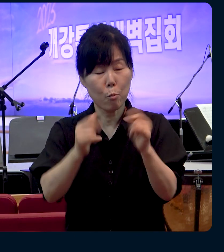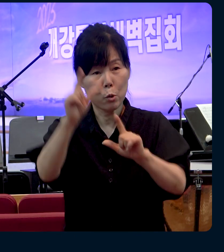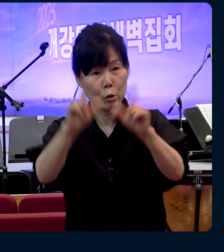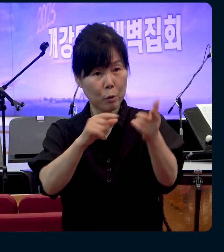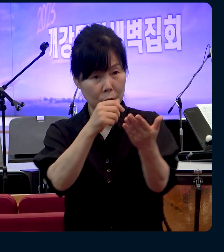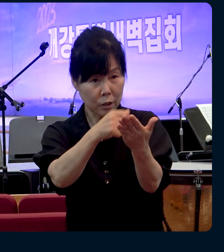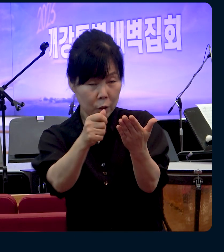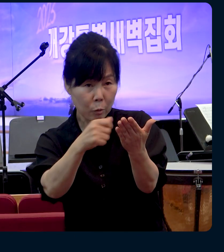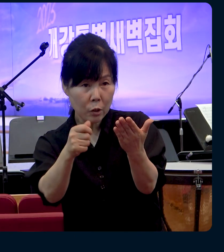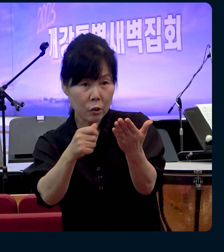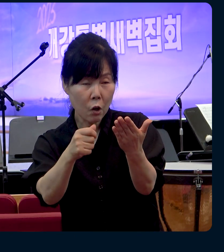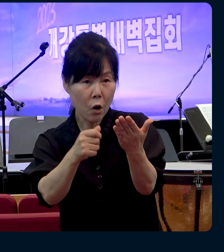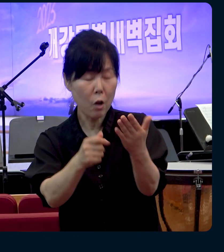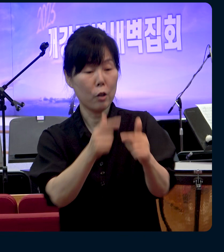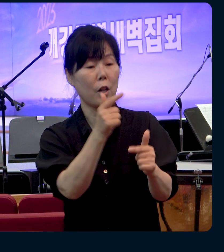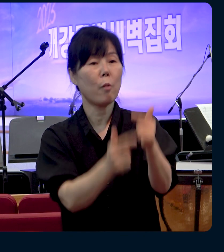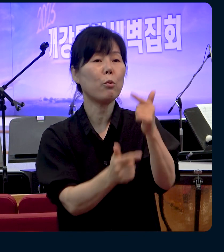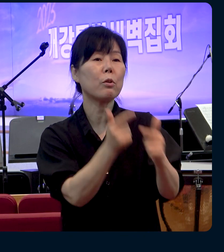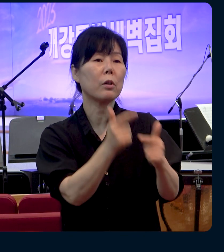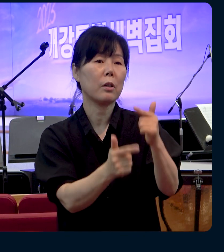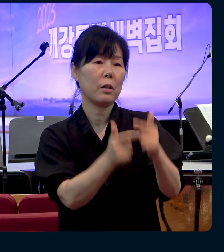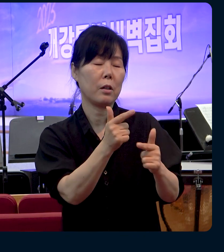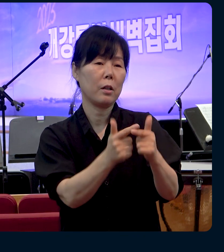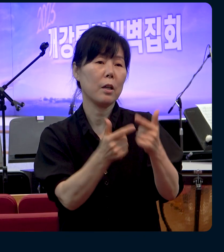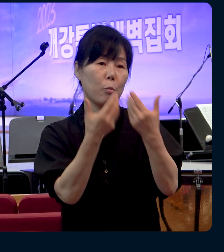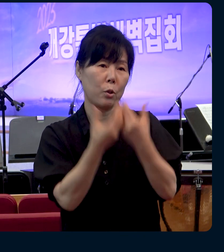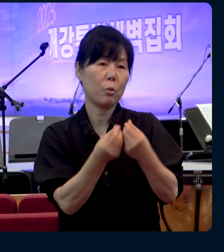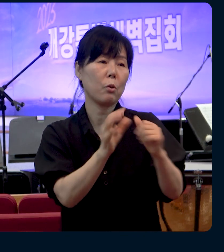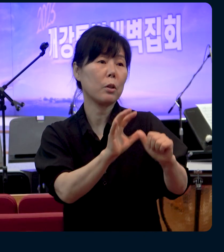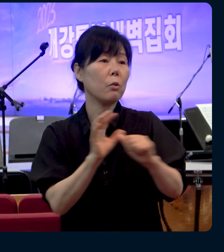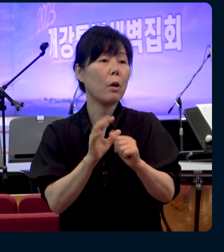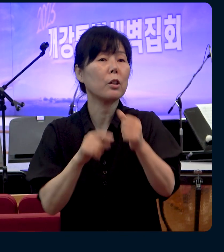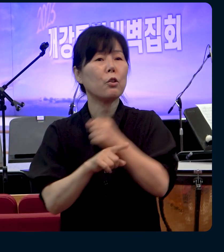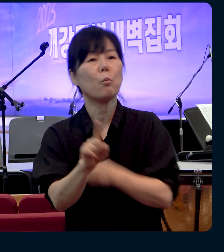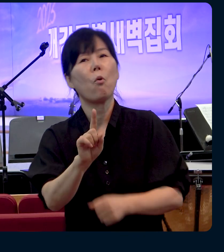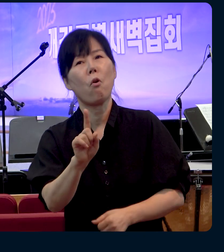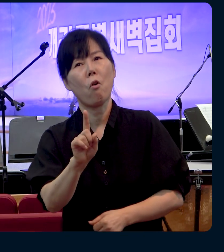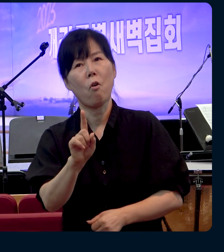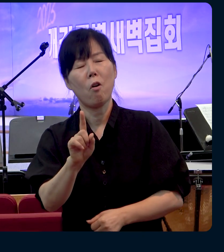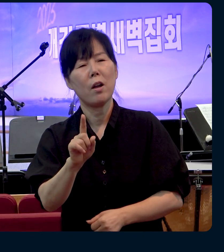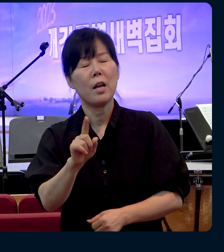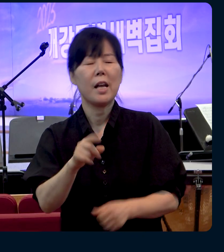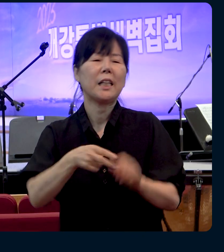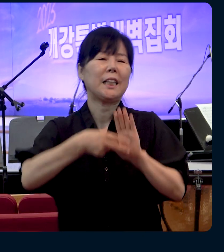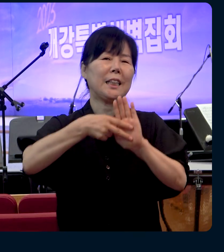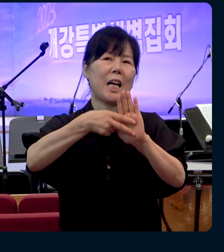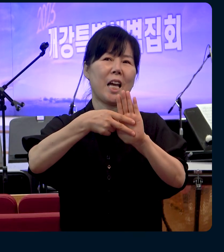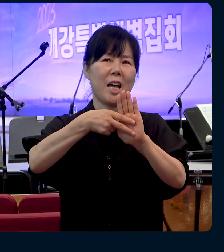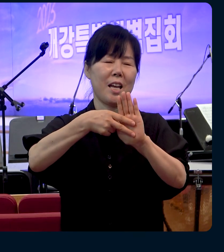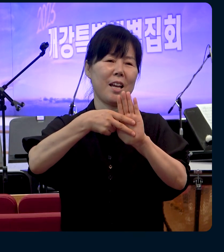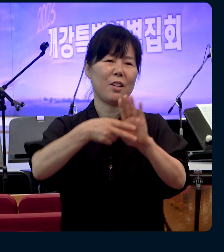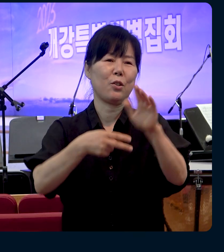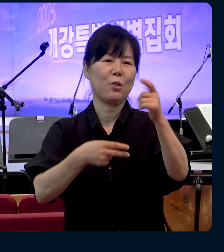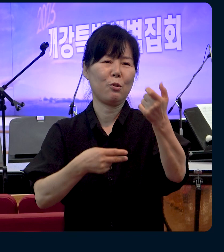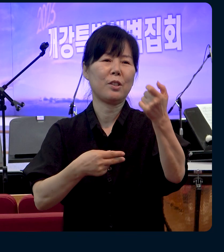그리면서 나무를 그렸을까? 이유가 있죠. 그것이 바로 이사야 61장 3절에